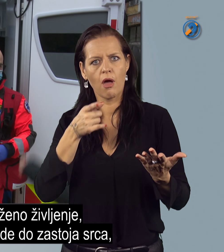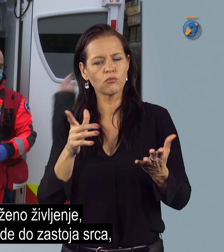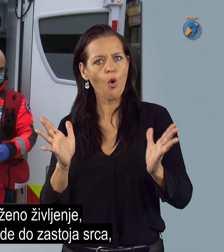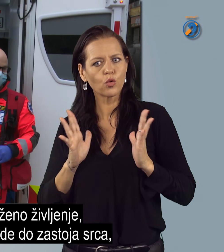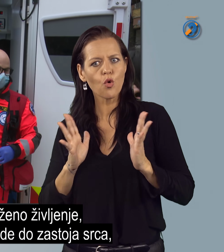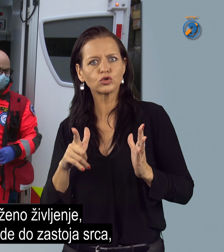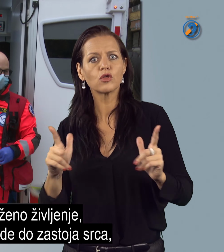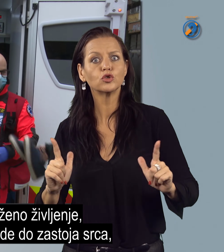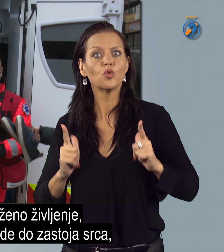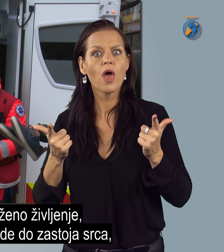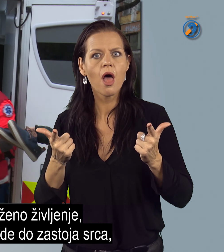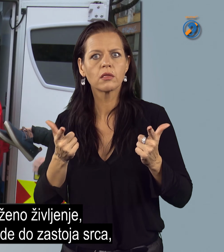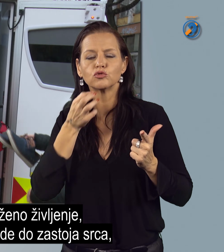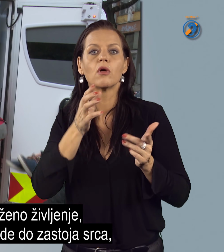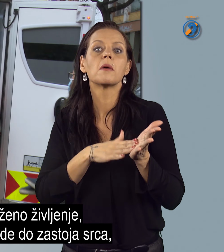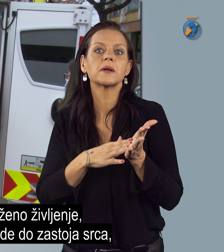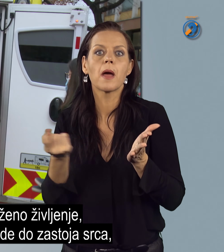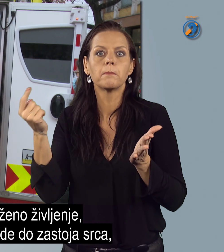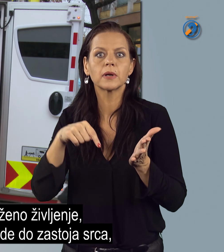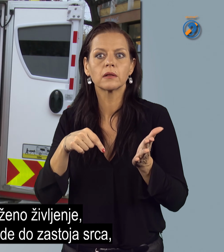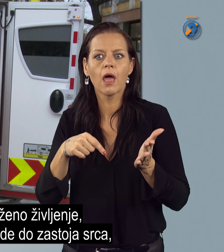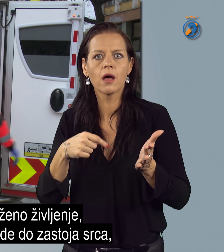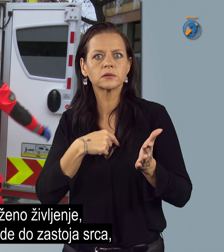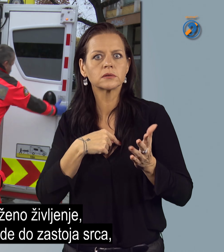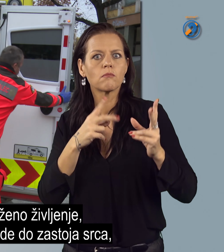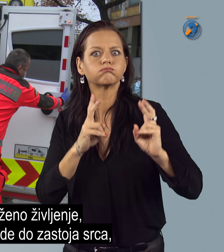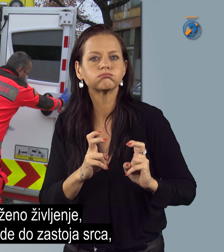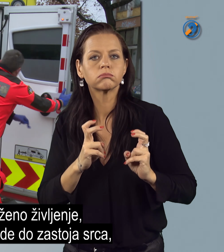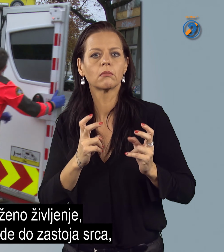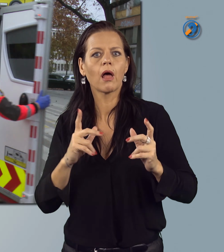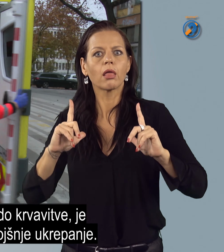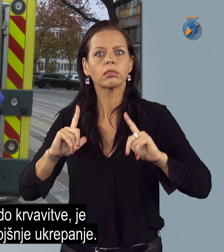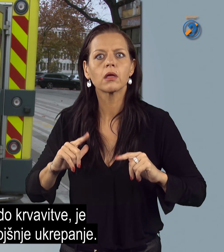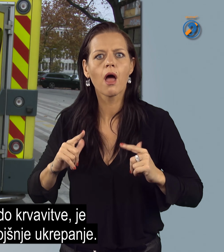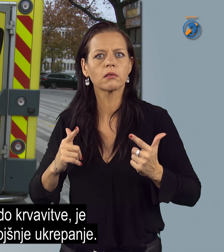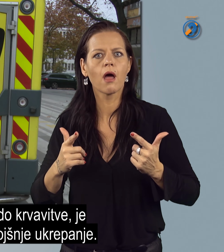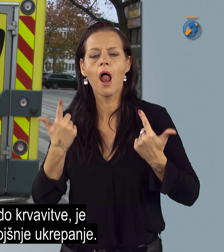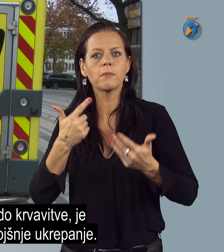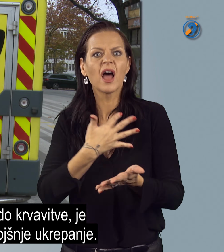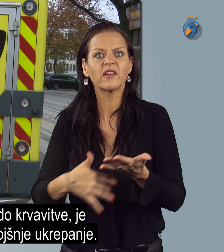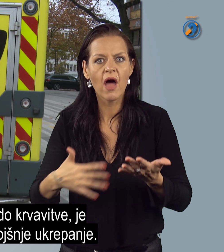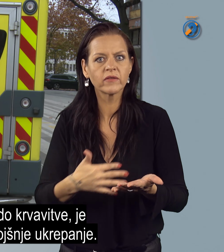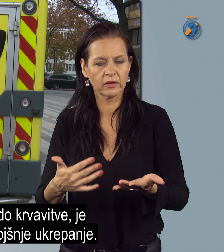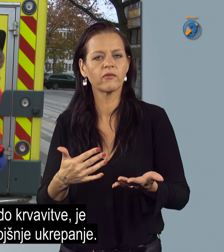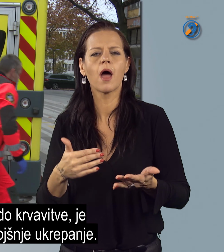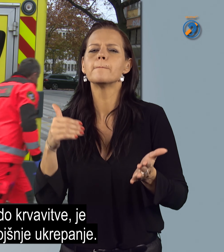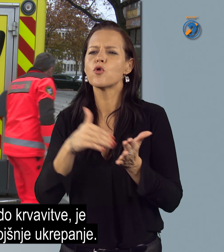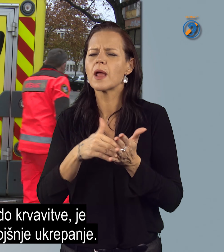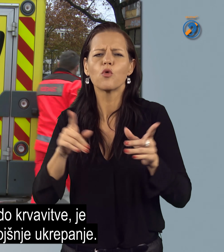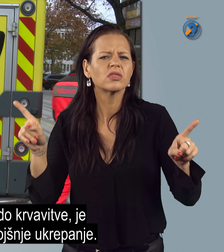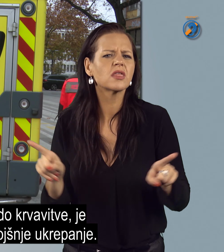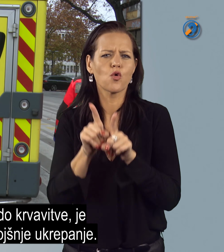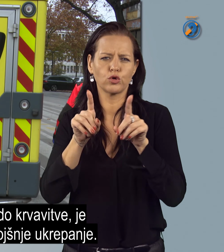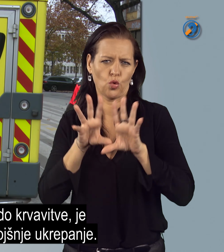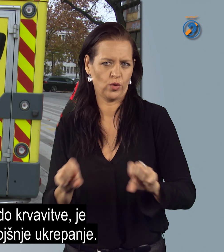Če je ogroženo življenje, če na primer pride do zastoja srca, dihanja ali do krvavitve, je potrebno takojšnje ukrepanje.